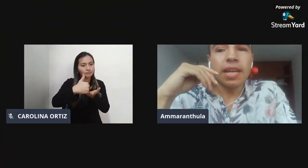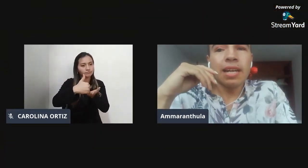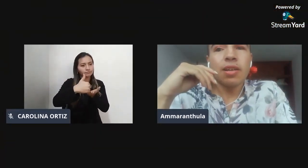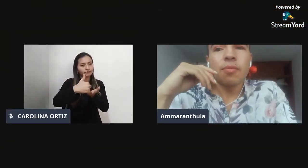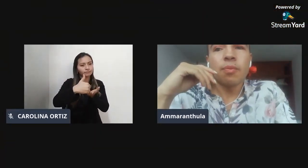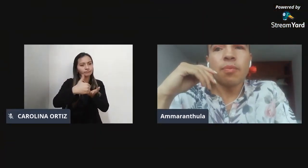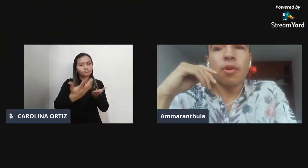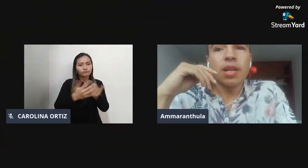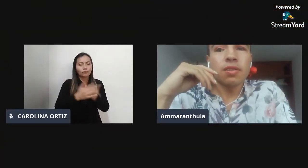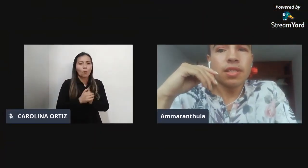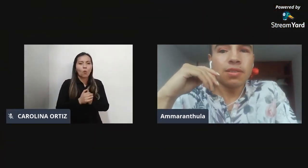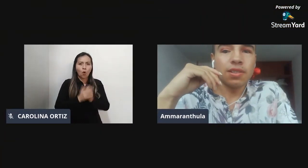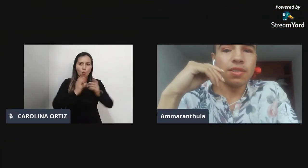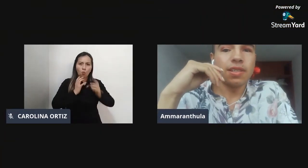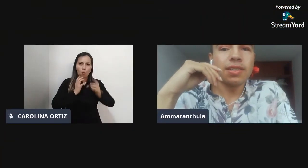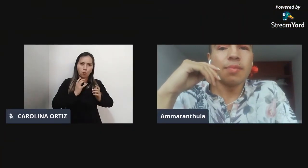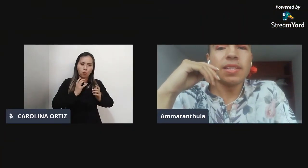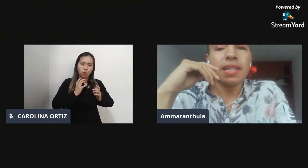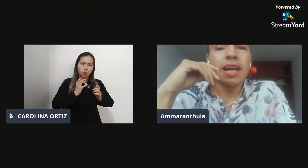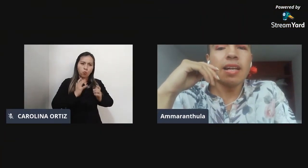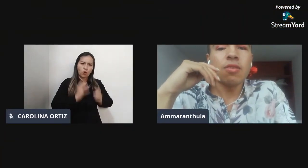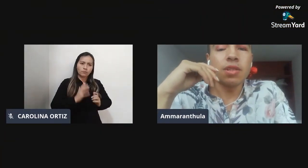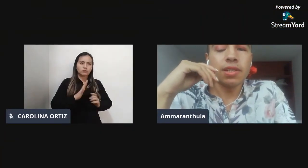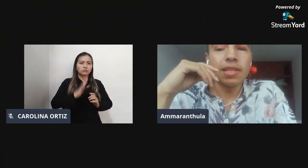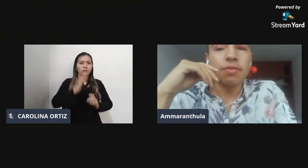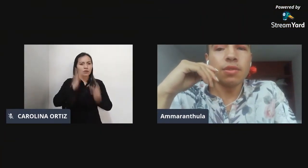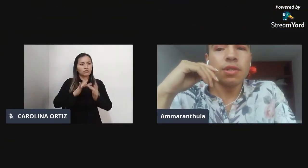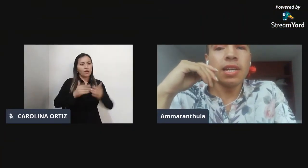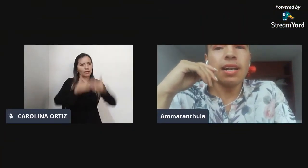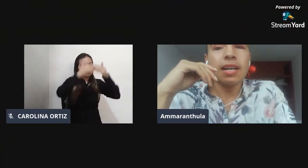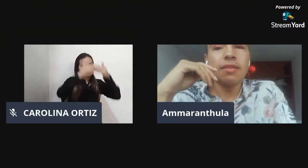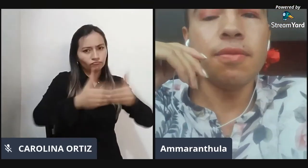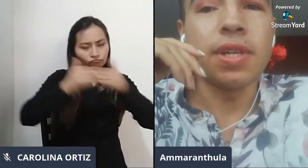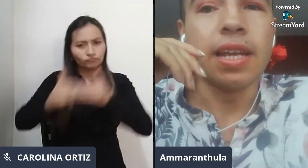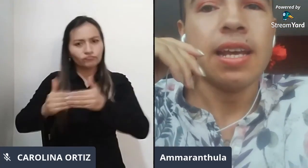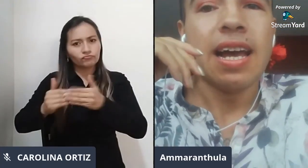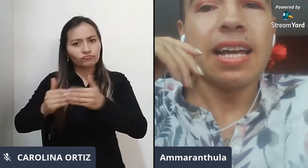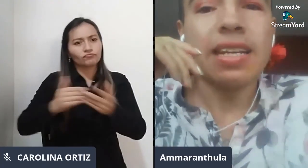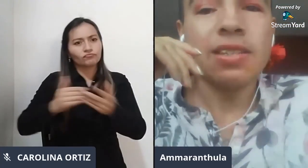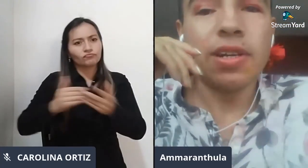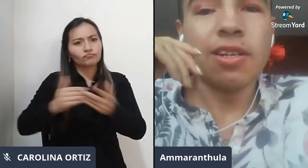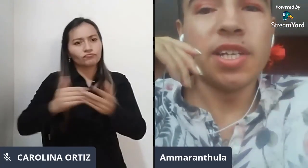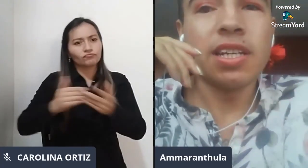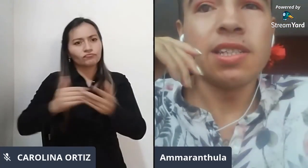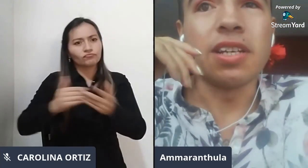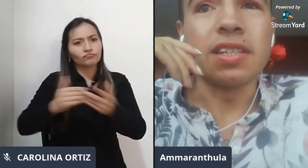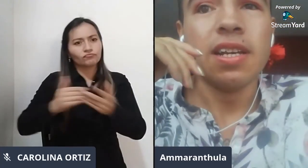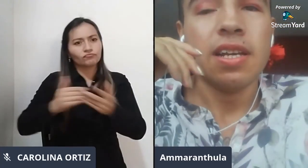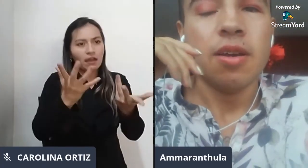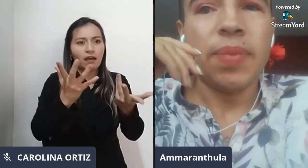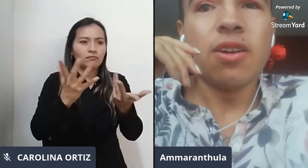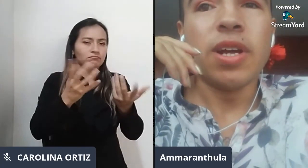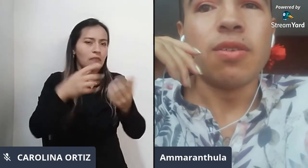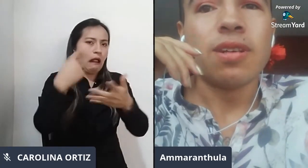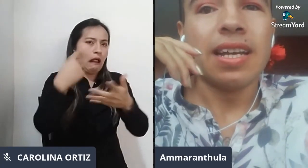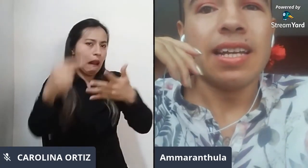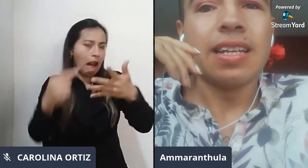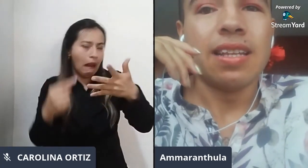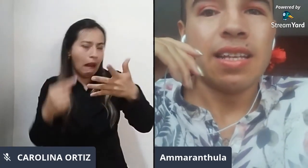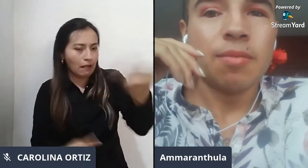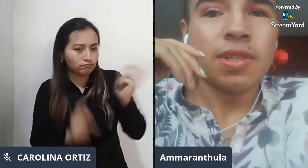de frontera o de poblaciones en condición de discapacidad, con diversidad funcional, en fin, hay resto de denominaciones. Pero